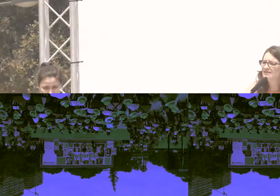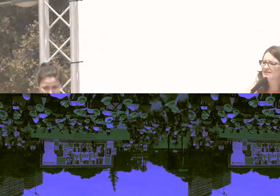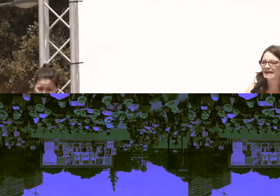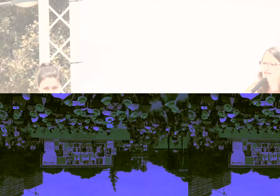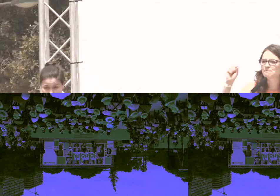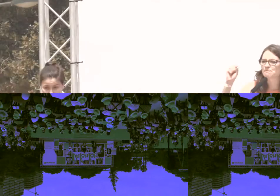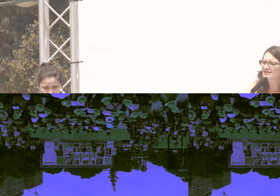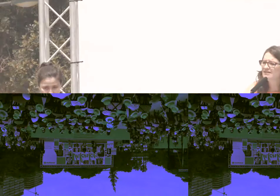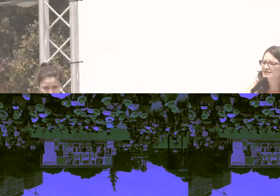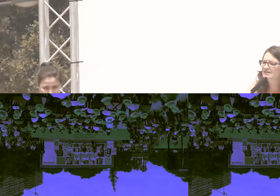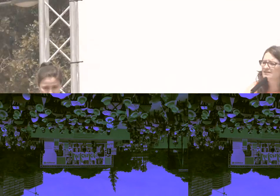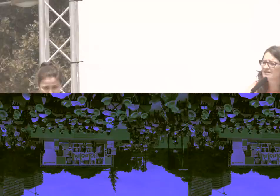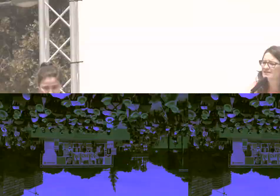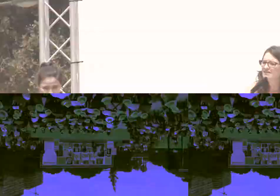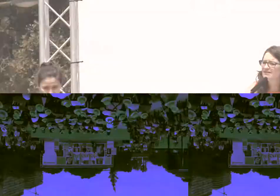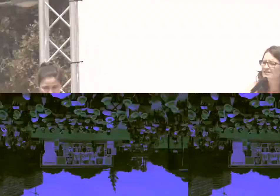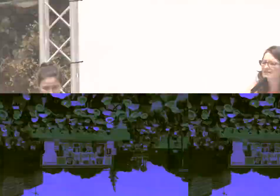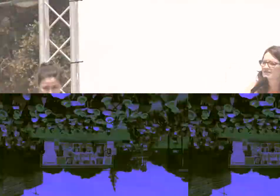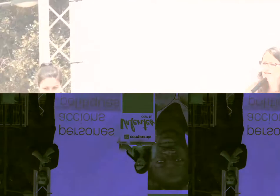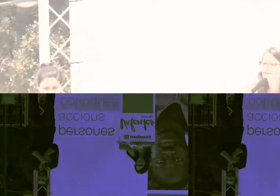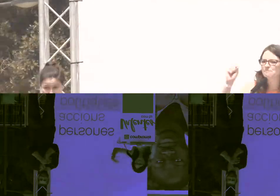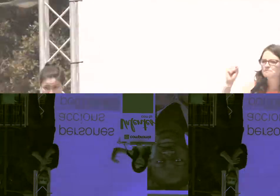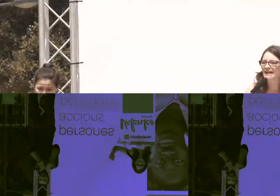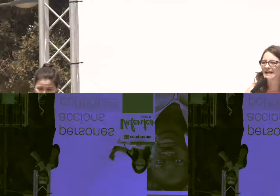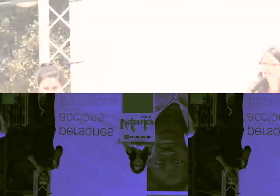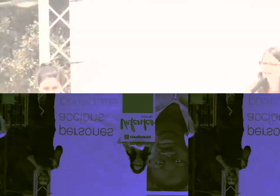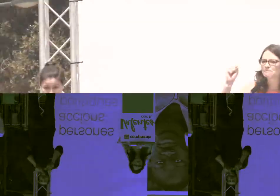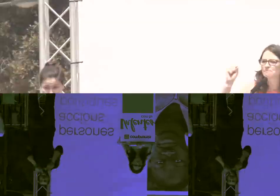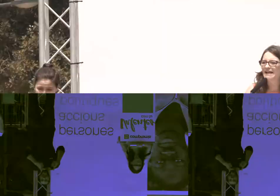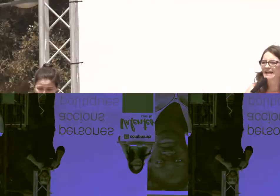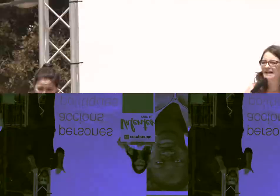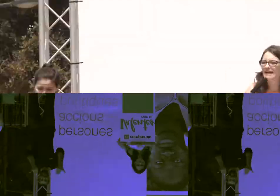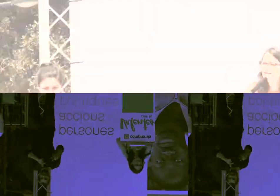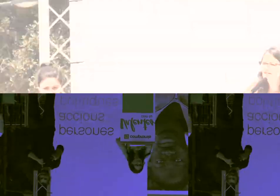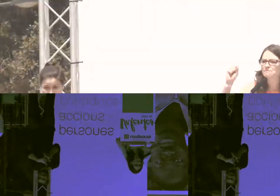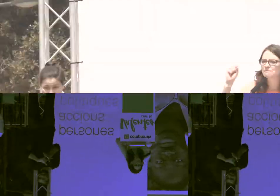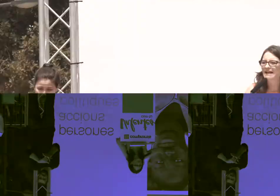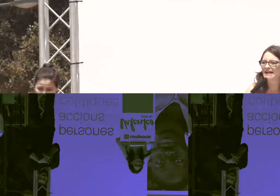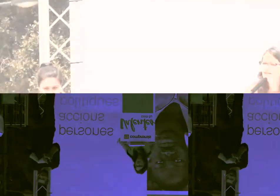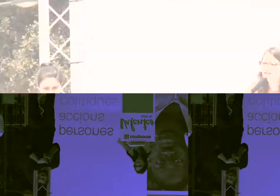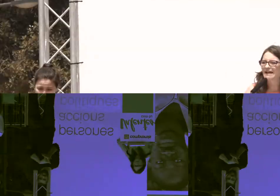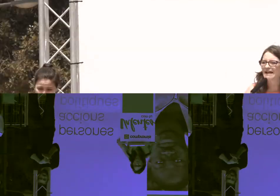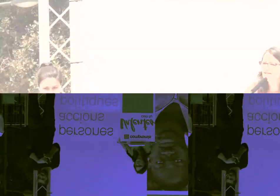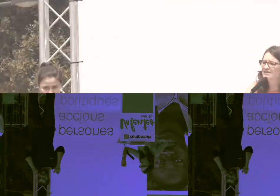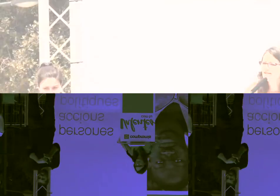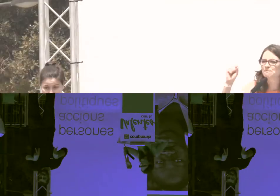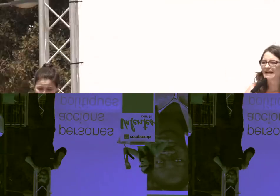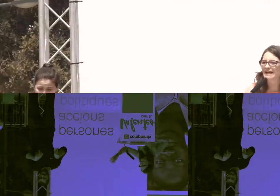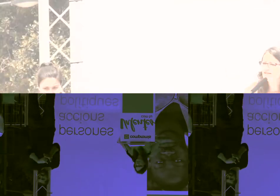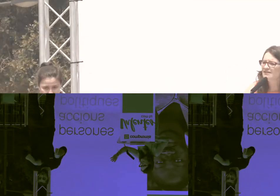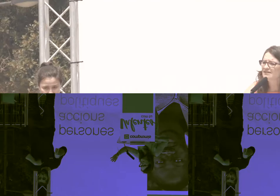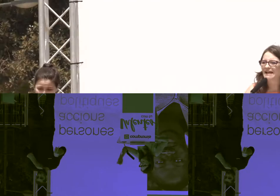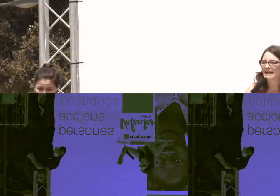de la incompetència lingüística, a banda d'altres moltes incompetències que, si les tinc que contar totes, no acabem. La